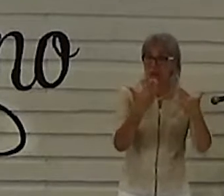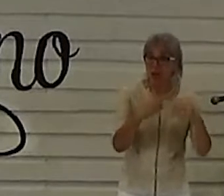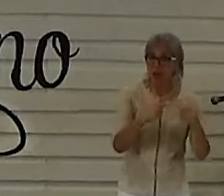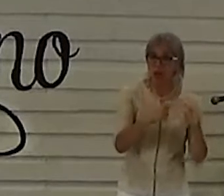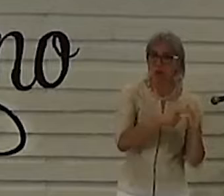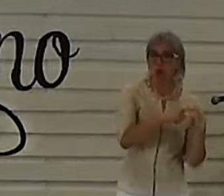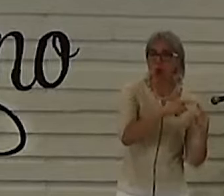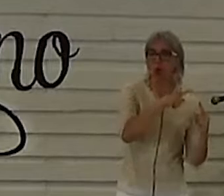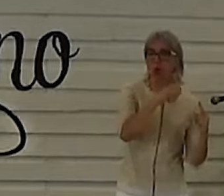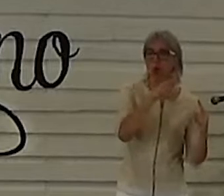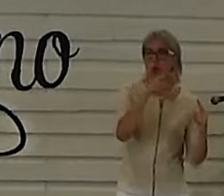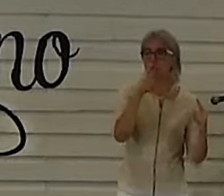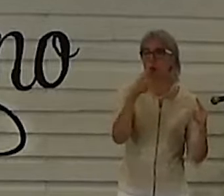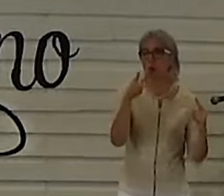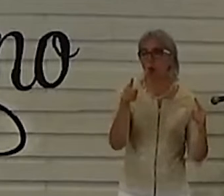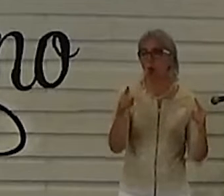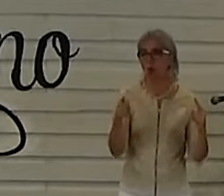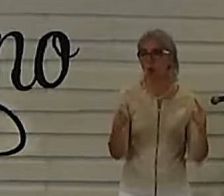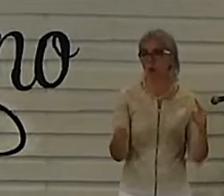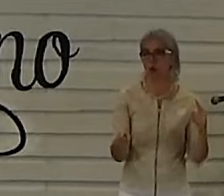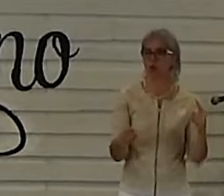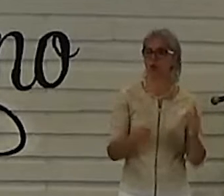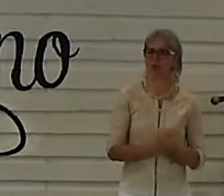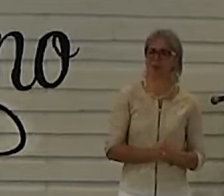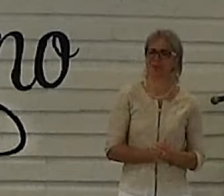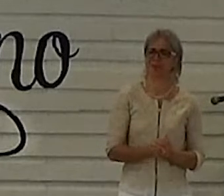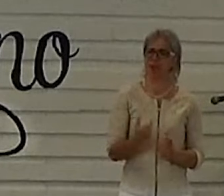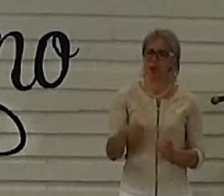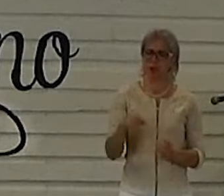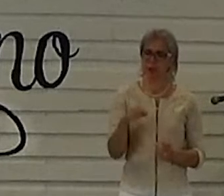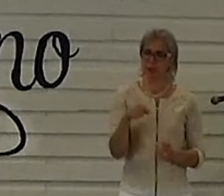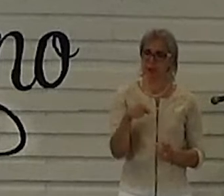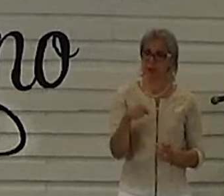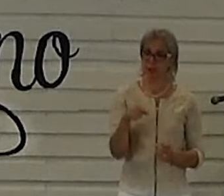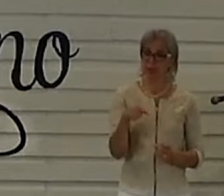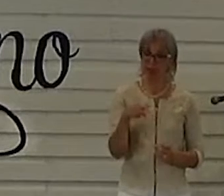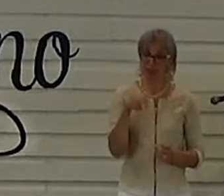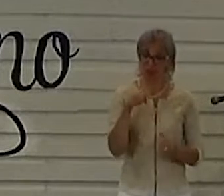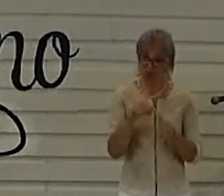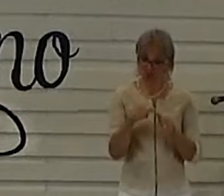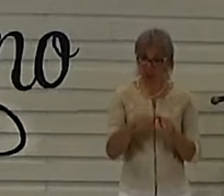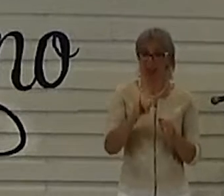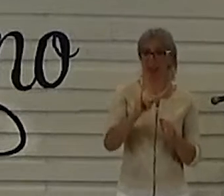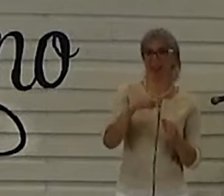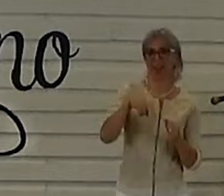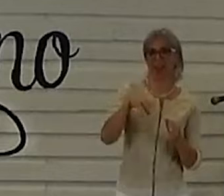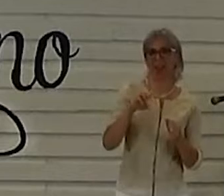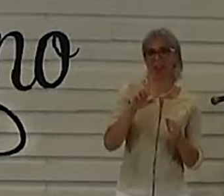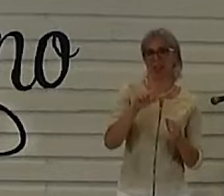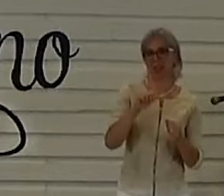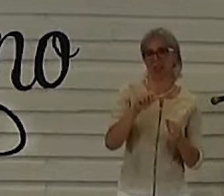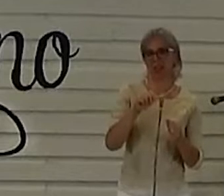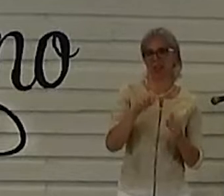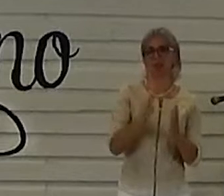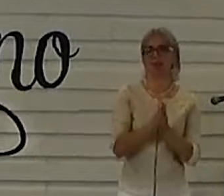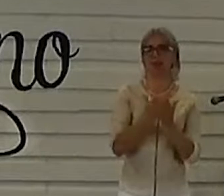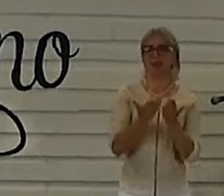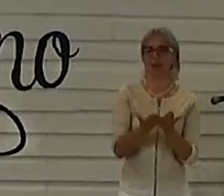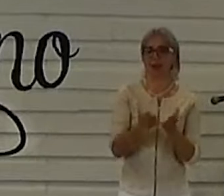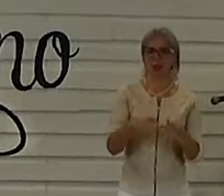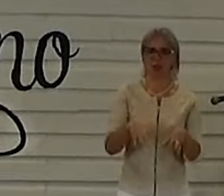leggendo un libro. Un libro che quella chiesa, quando ha iniziato a fare qualche veglia di preghiera, Dio ha iniziato a smuovere la